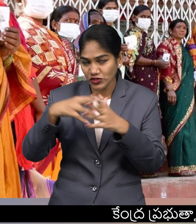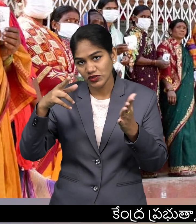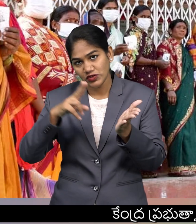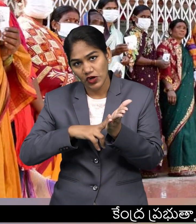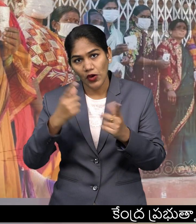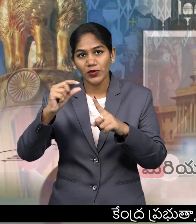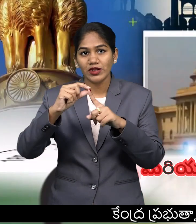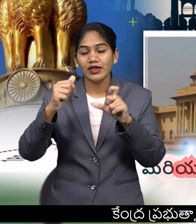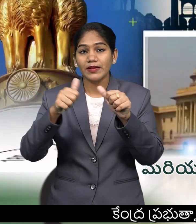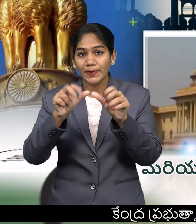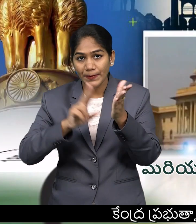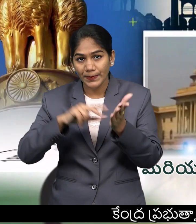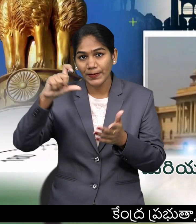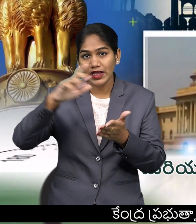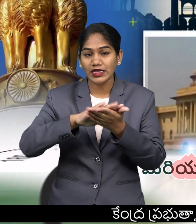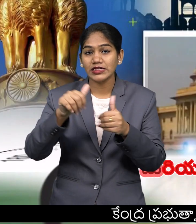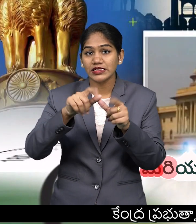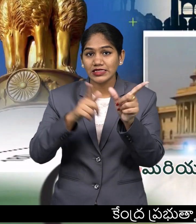ప్రజాసేవలు.